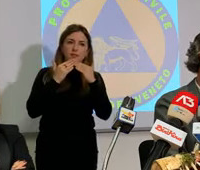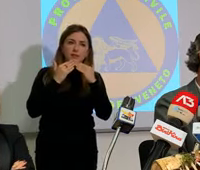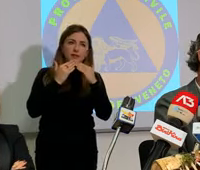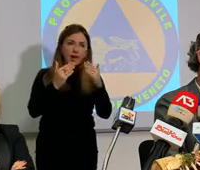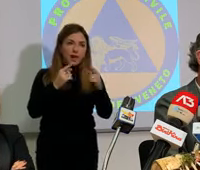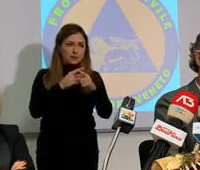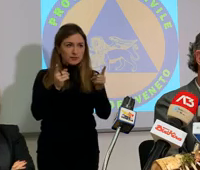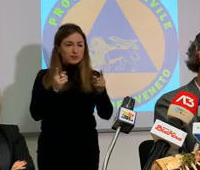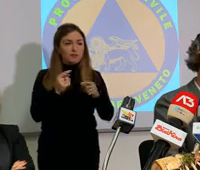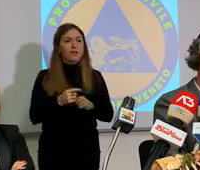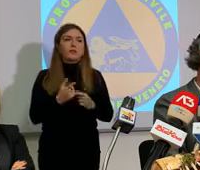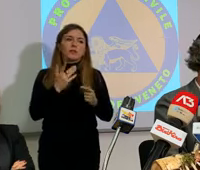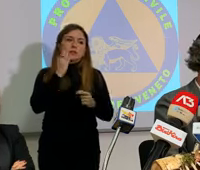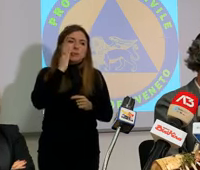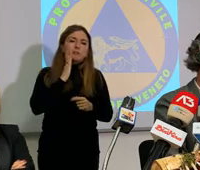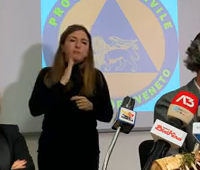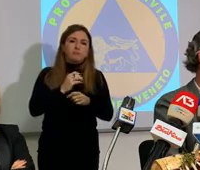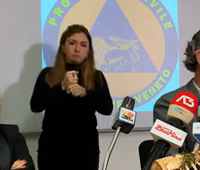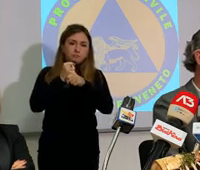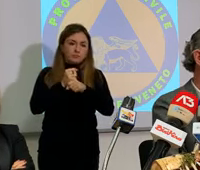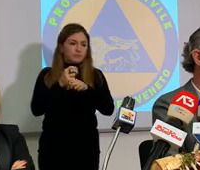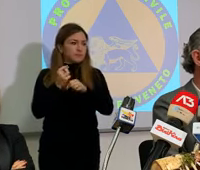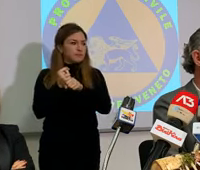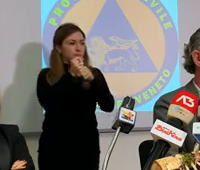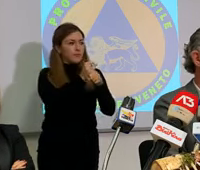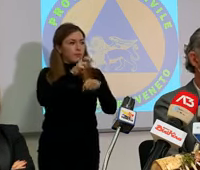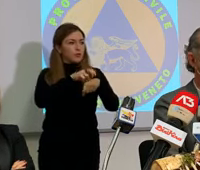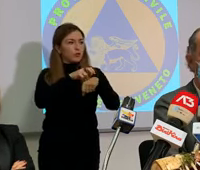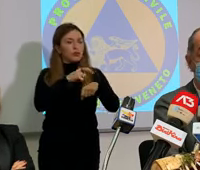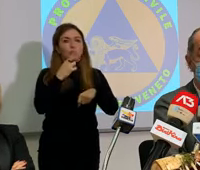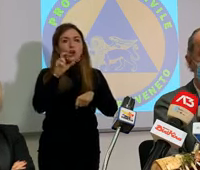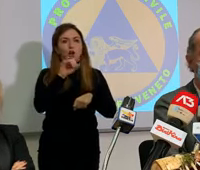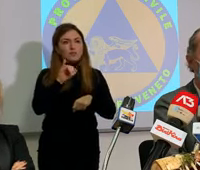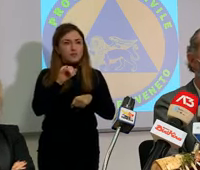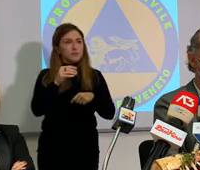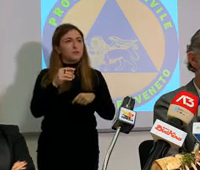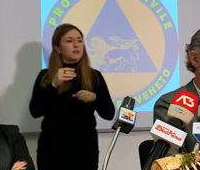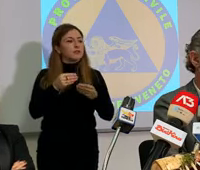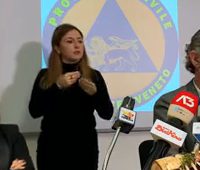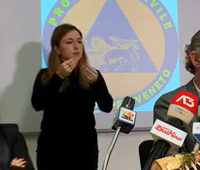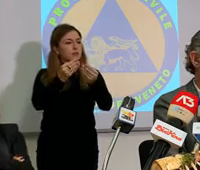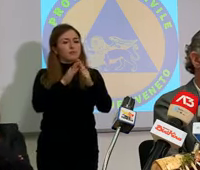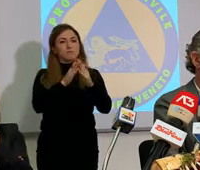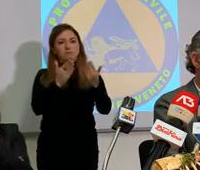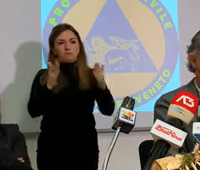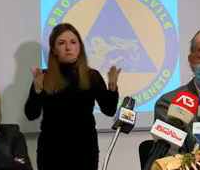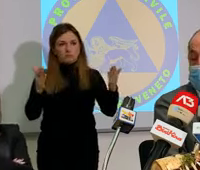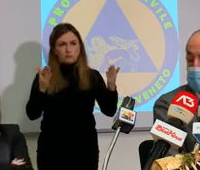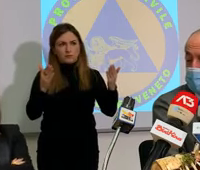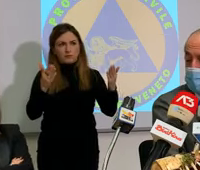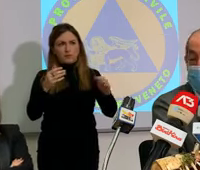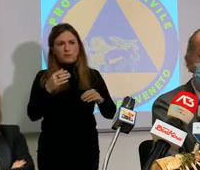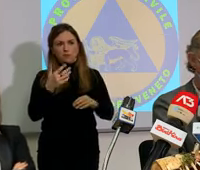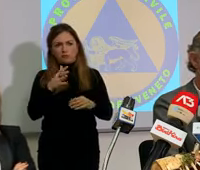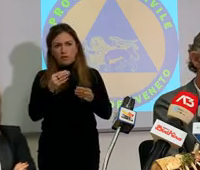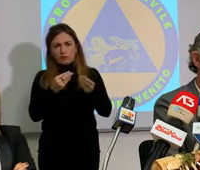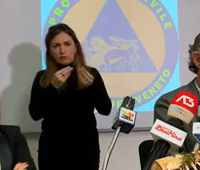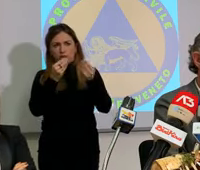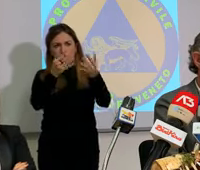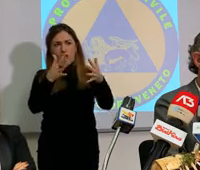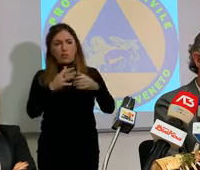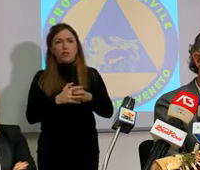molto abbiate ancora un attimo di pazienza e vi lascio al dottor osì che vi darà anche una brochure in modo tale che abbiate i dati fate nell'uso